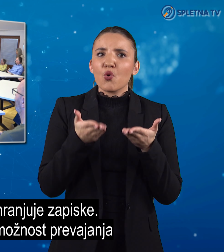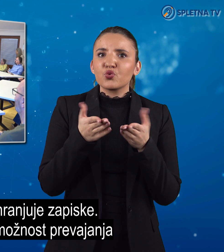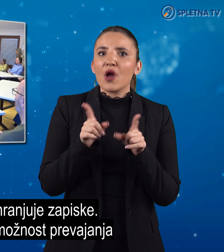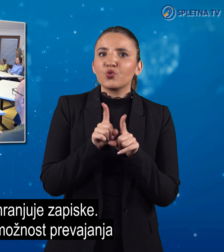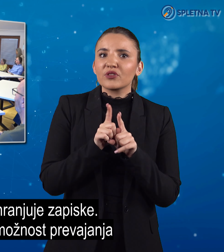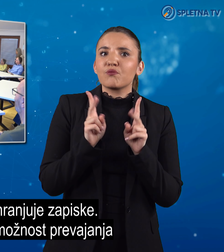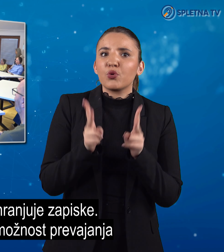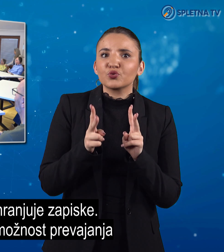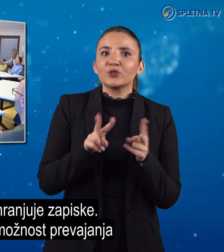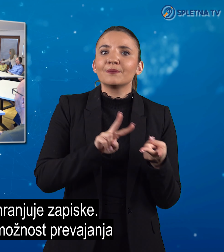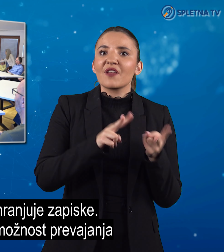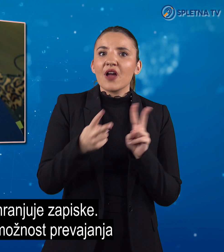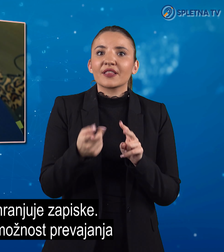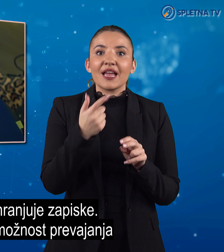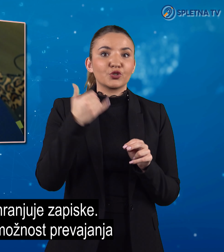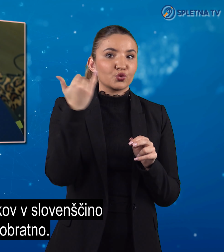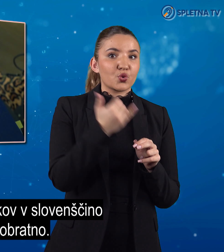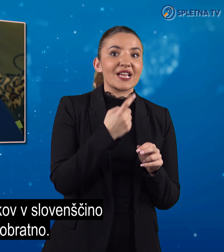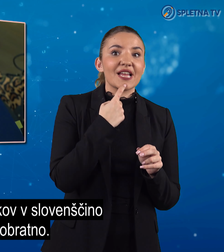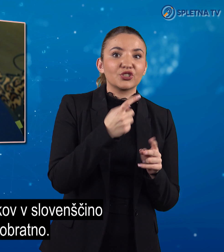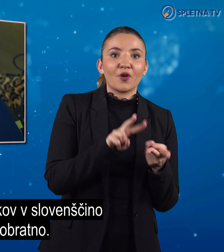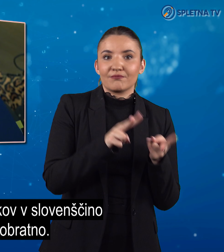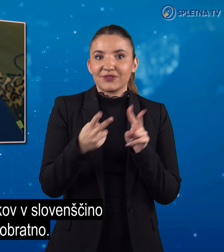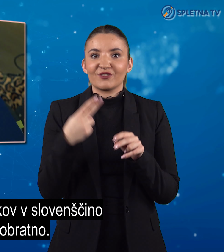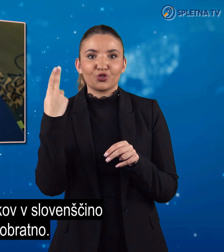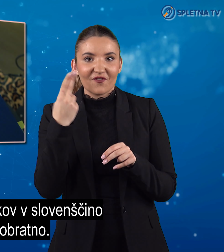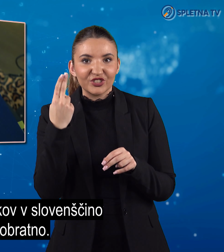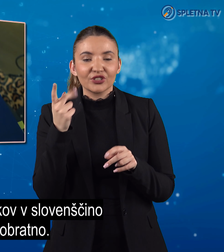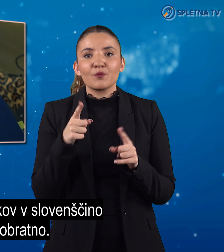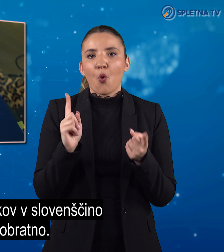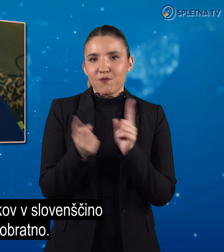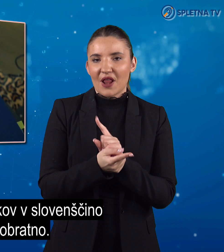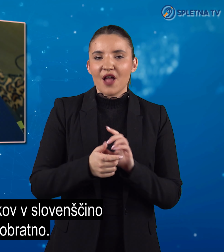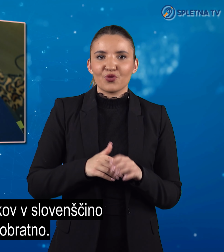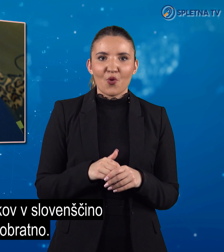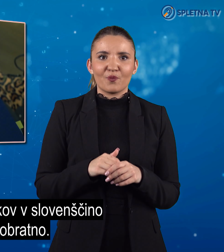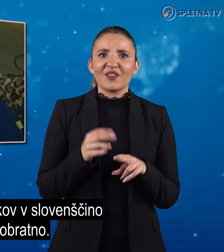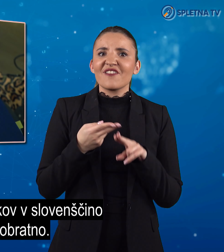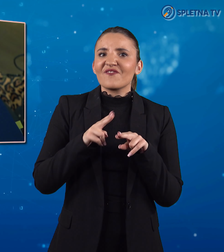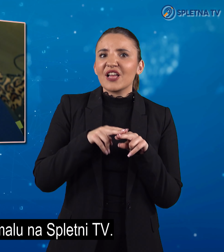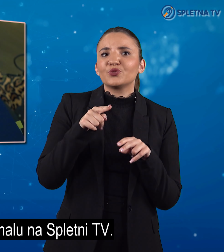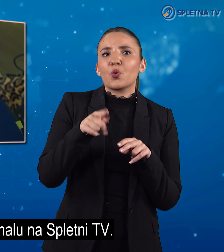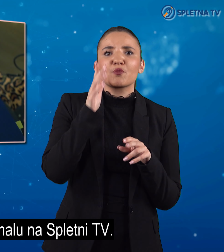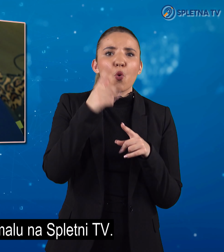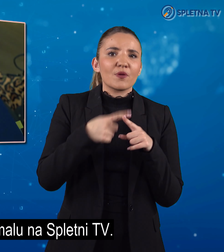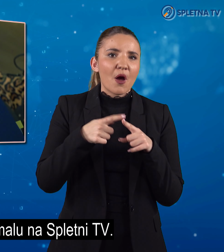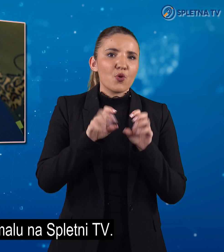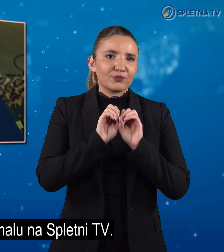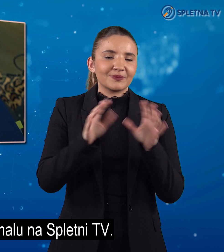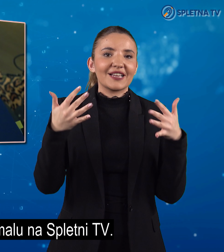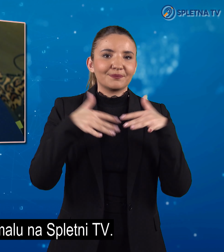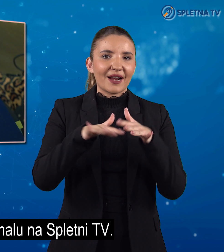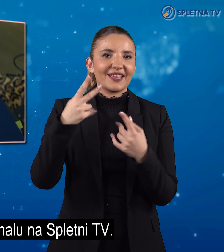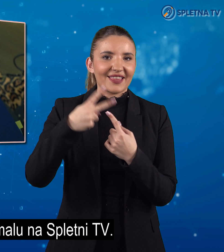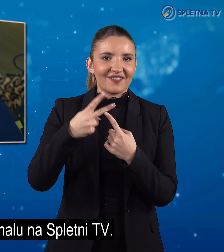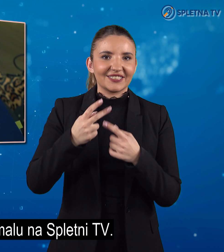Ponuja tudi možnost prevajanja iz tujih jezikov v slovenščino in obratno. Več o tem kmalu na spletni TV.